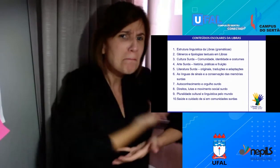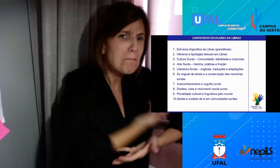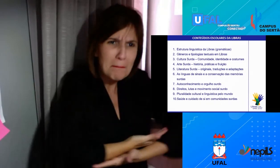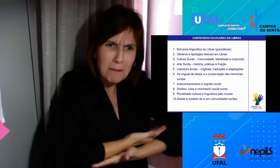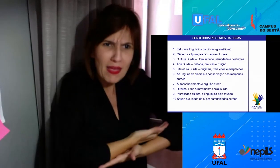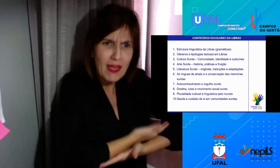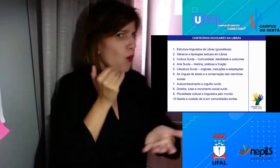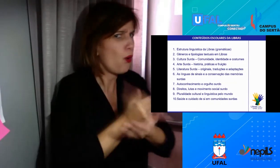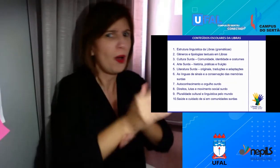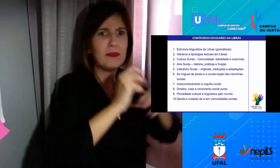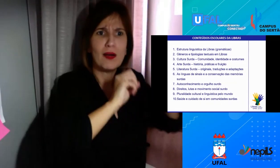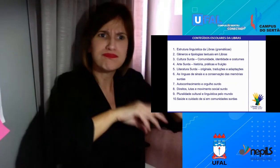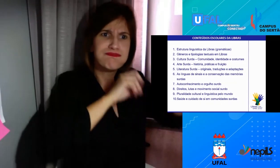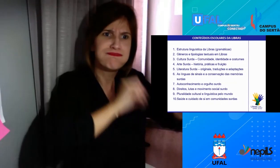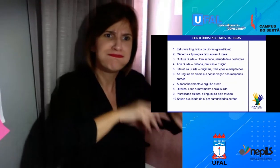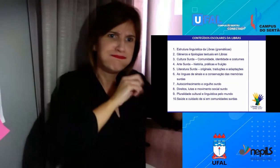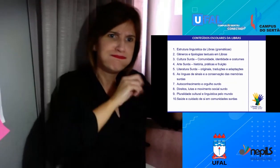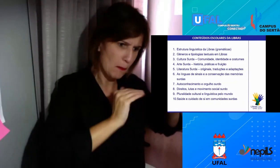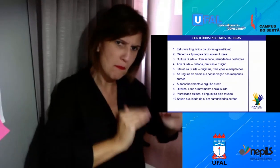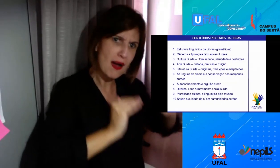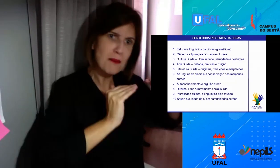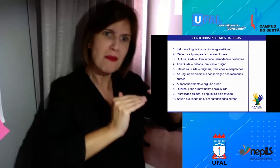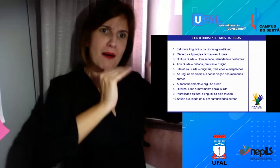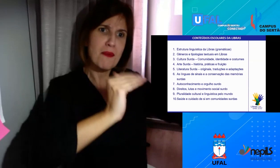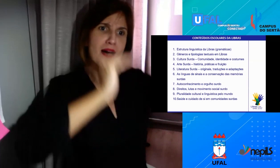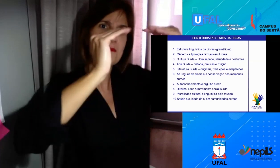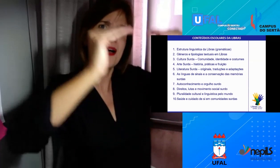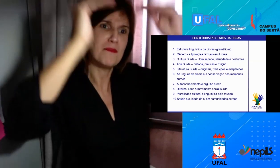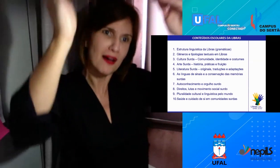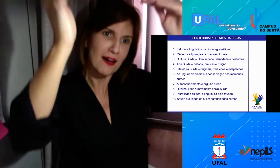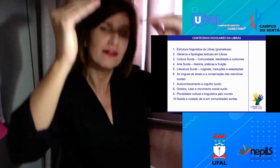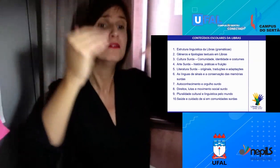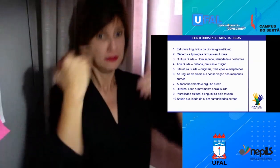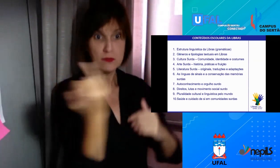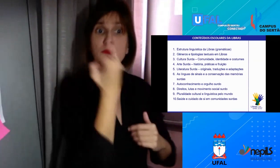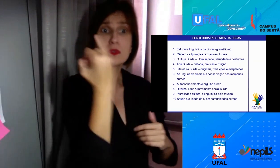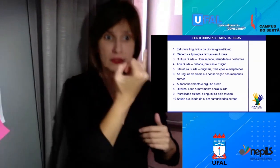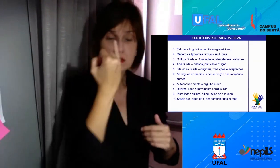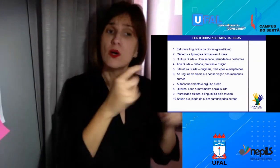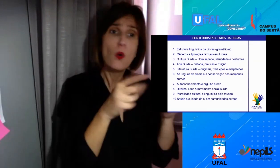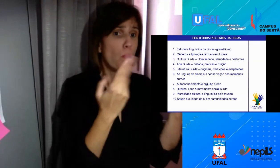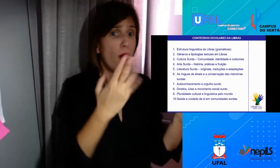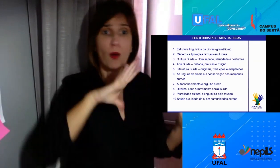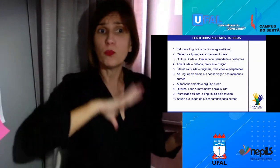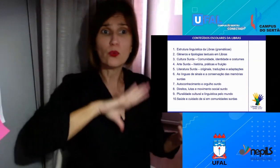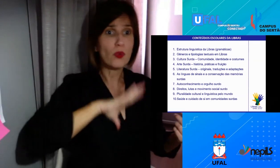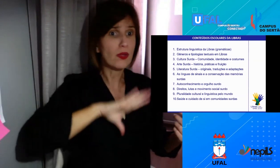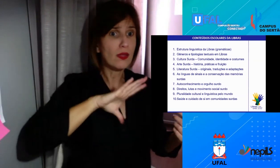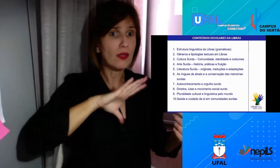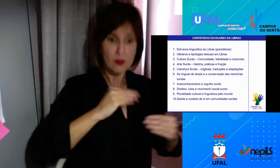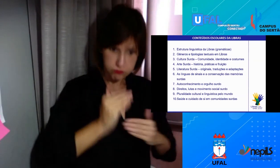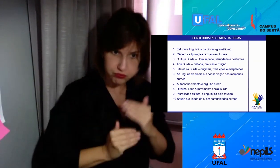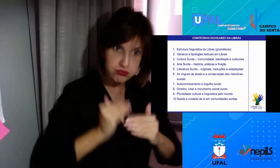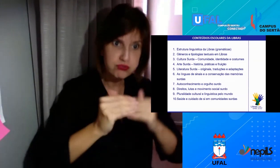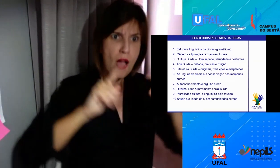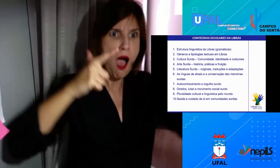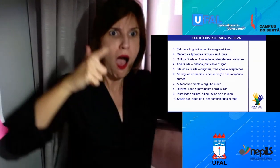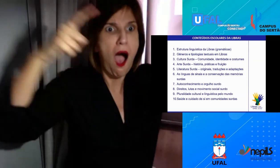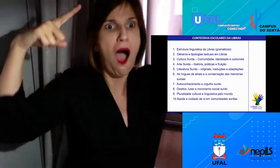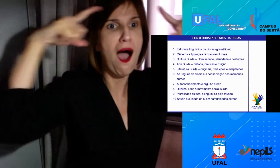além da gramática, das expressões corporais, e com os bebês, tudo já deve ser ensinado. Então, a estimulação precoce, ela